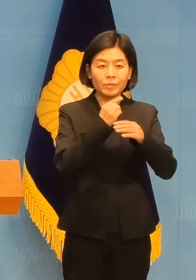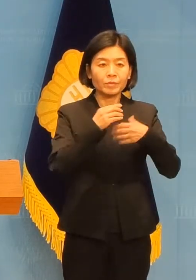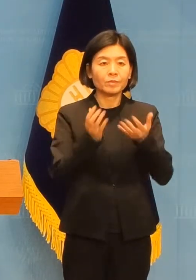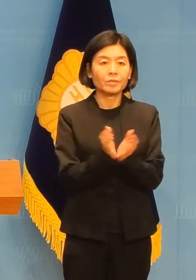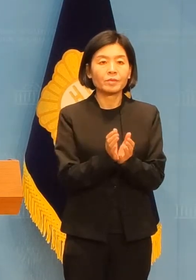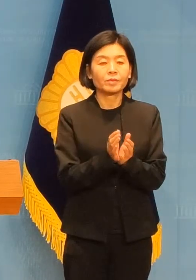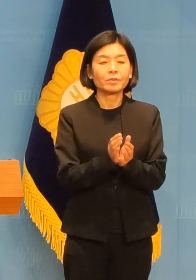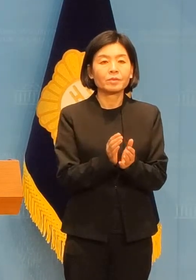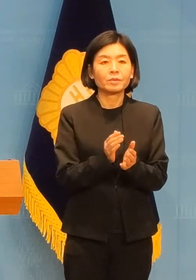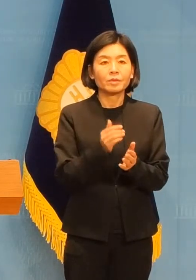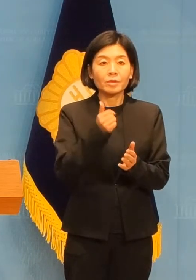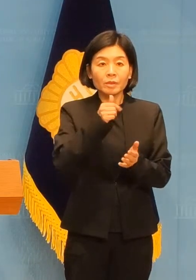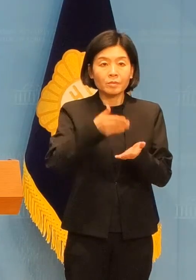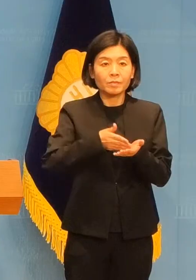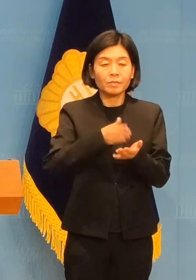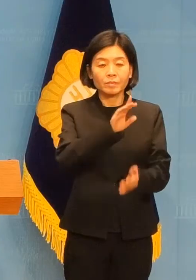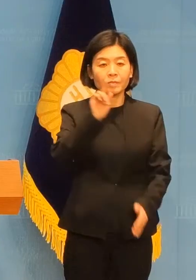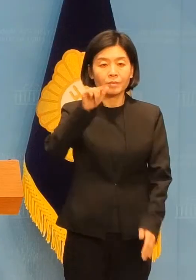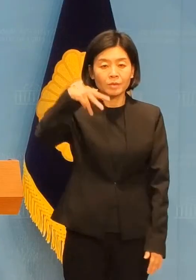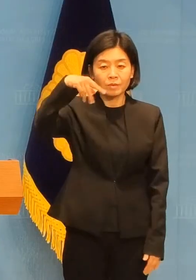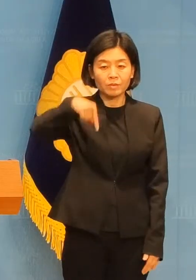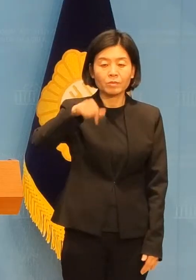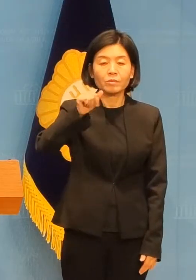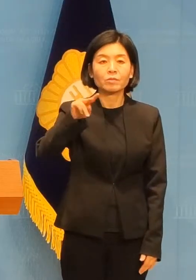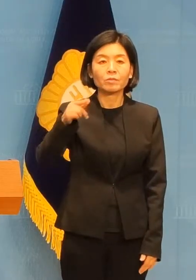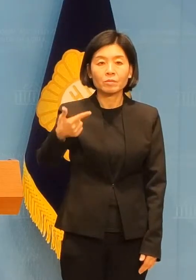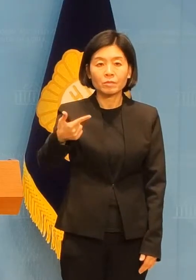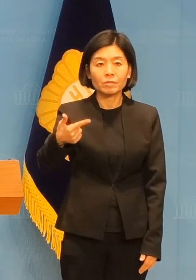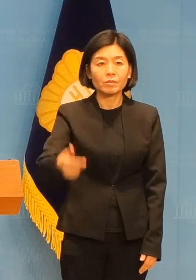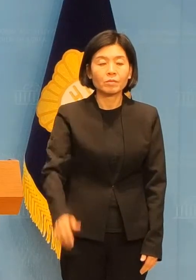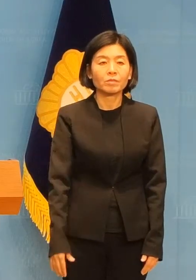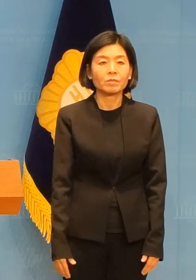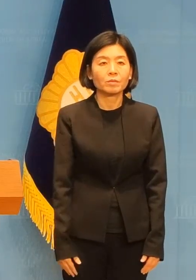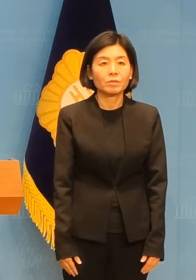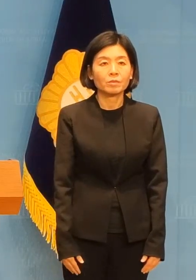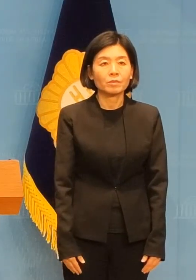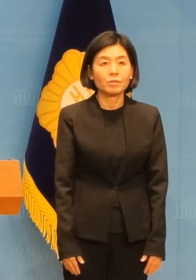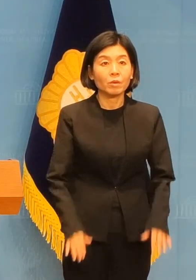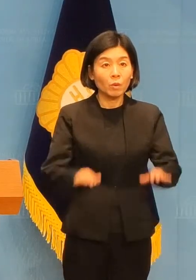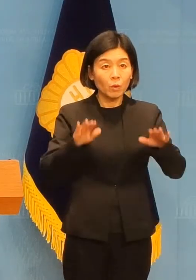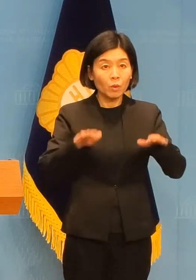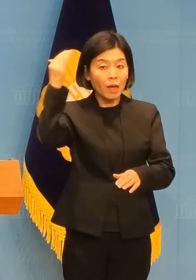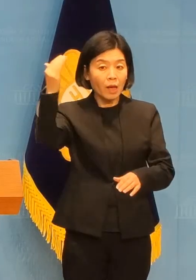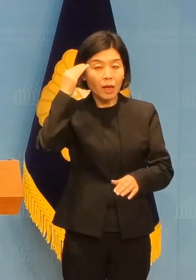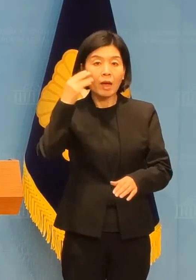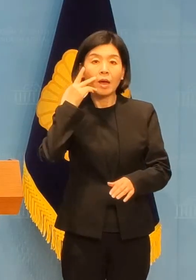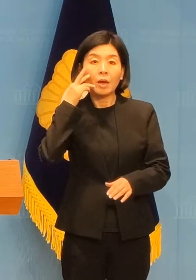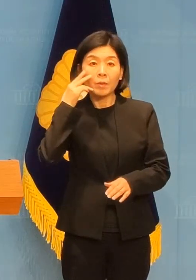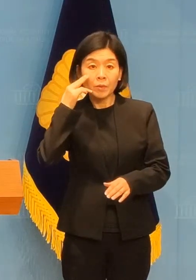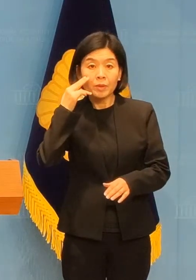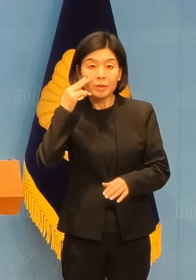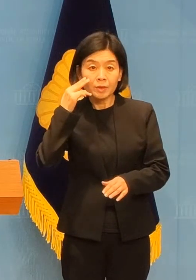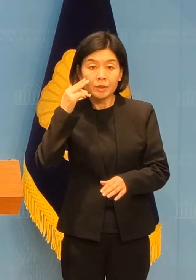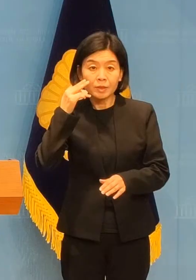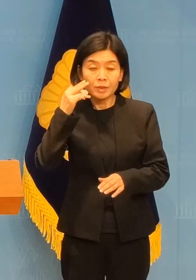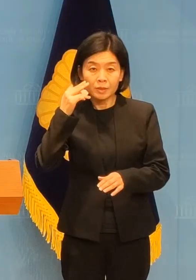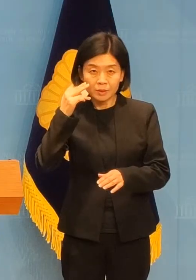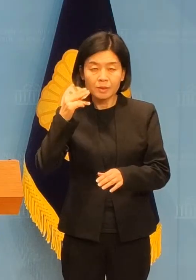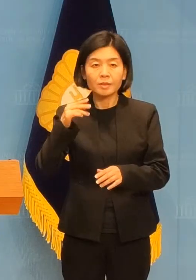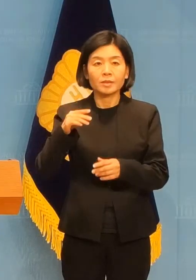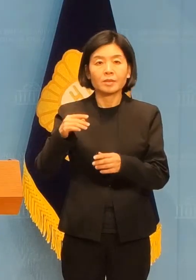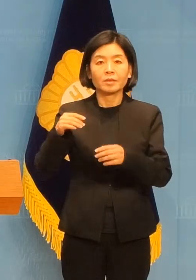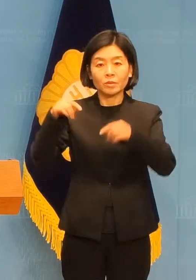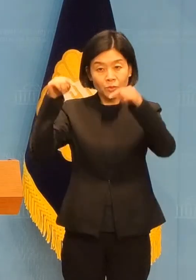더불어민주당 박수현 수석 대변인입니다. 오늘 한미 팩트 결과 발표에 대한